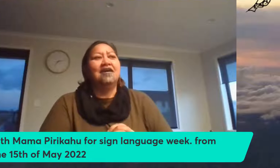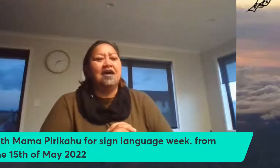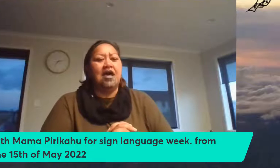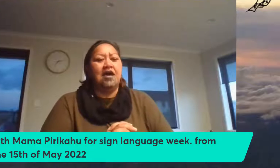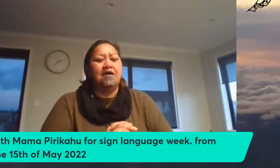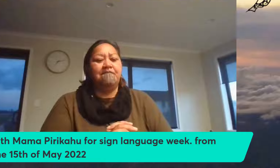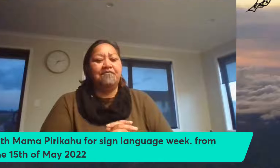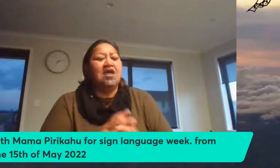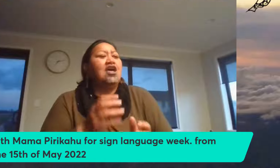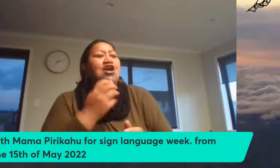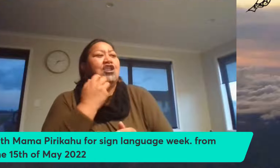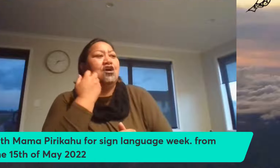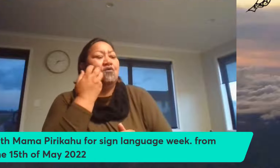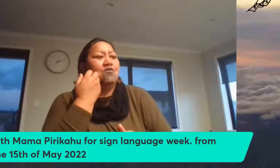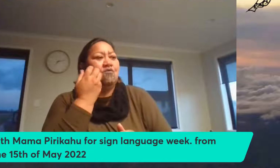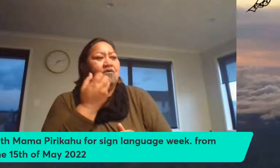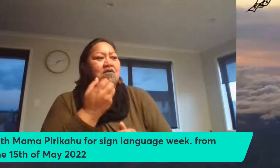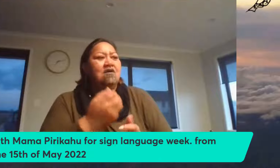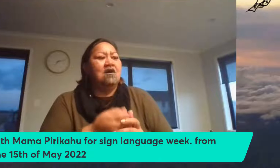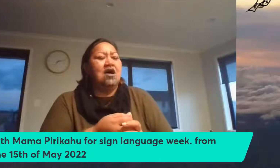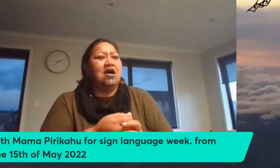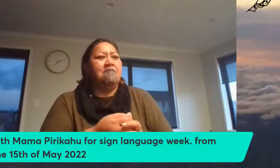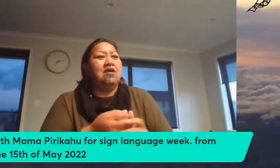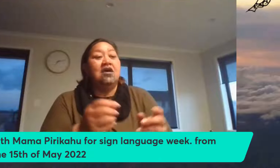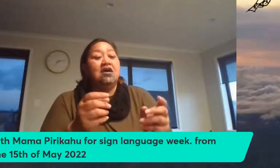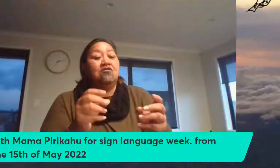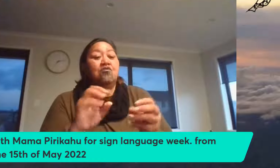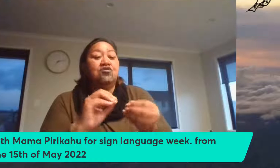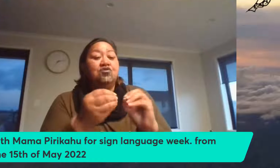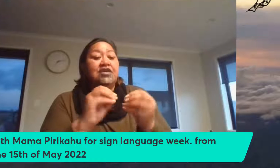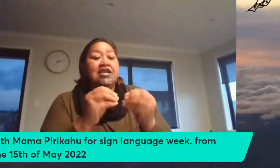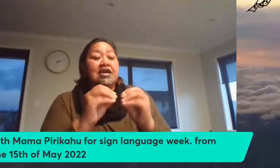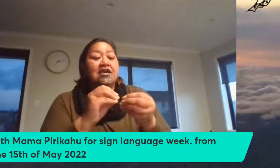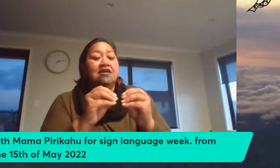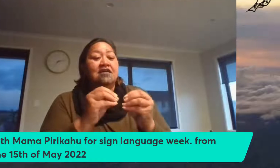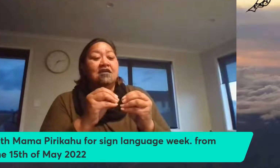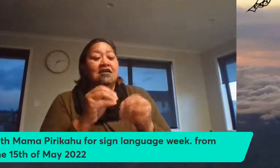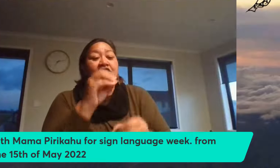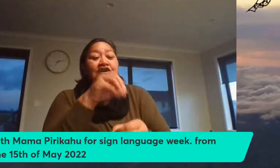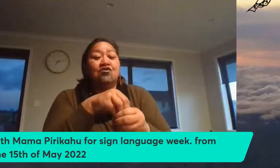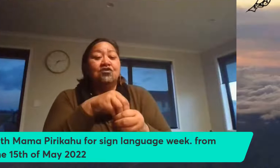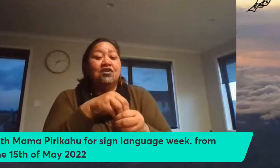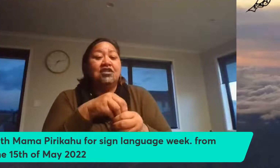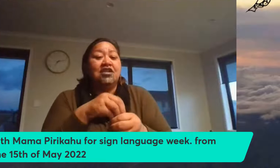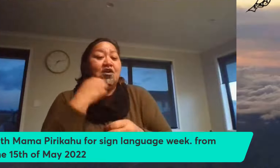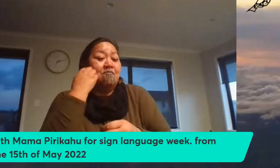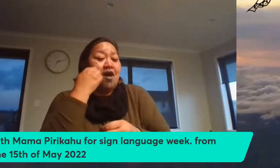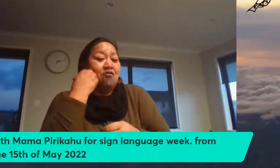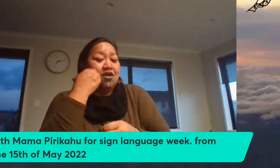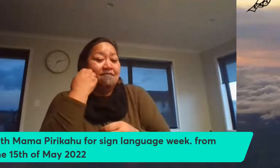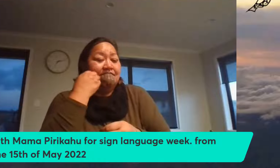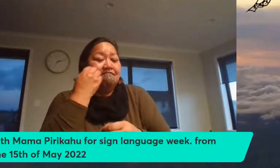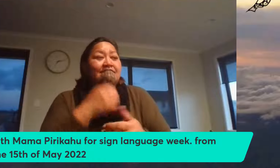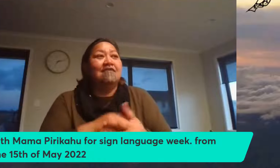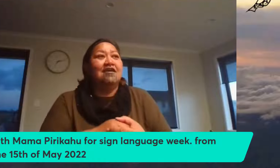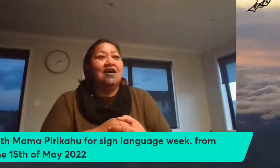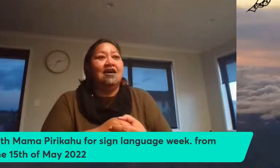nei. He reo e ko tui nei ki roto I te reo